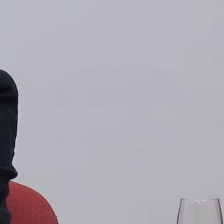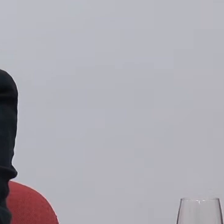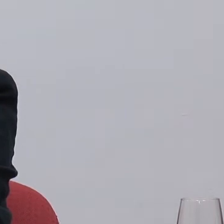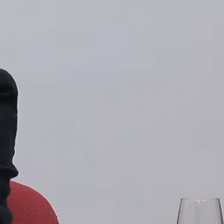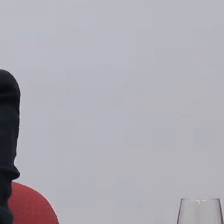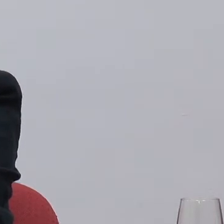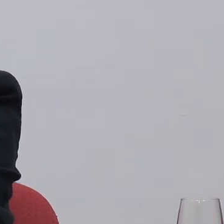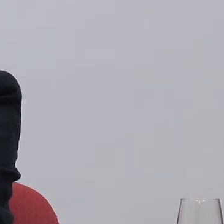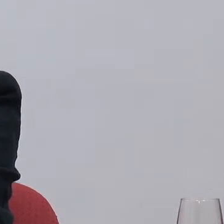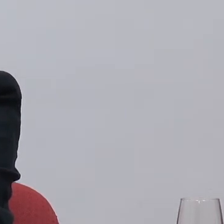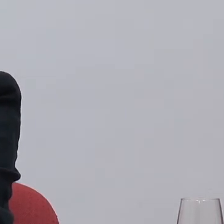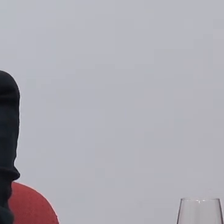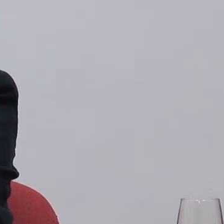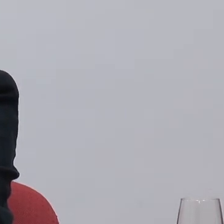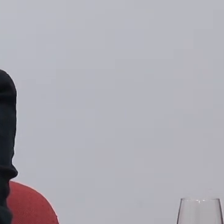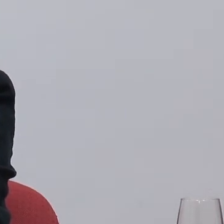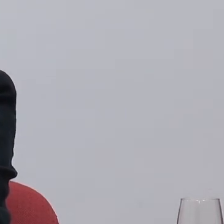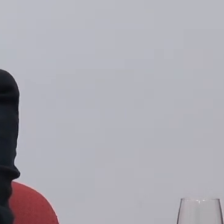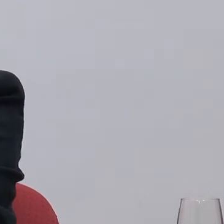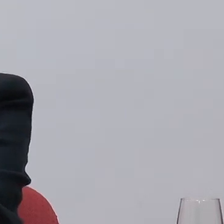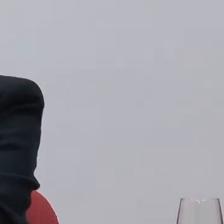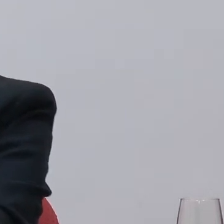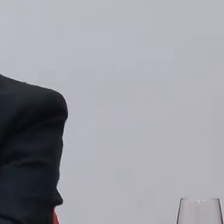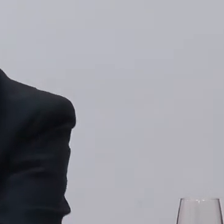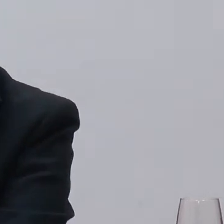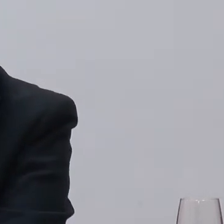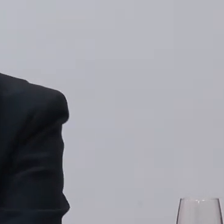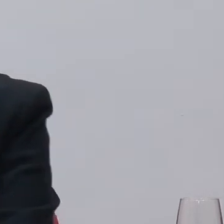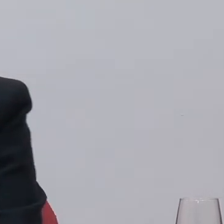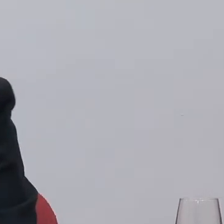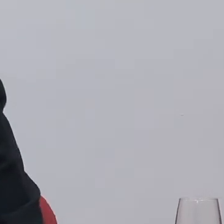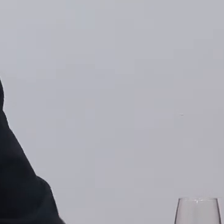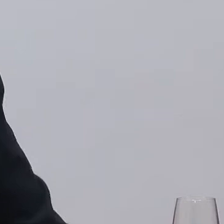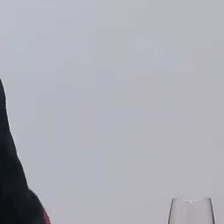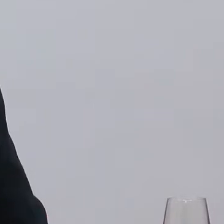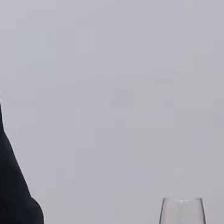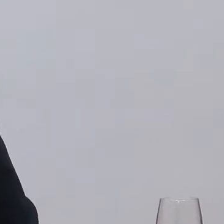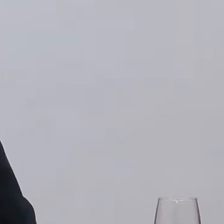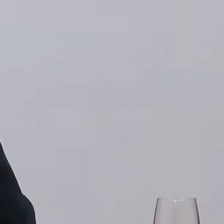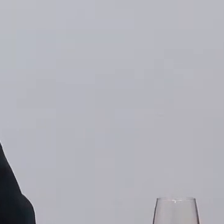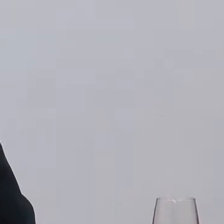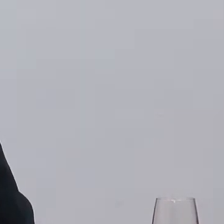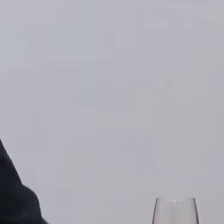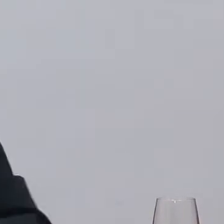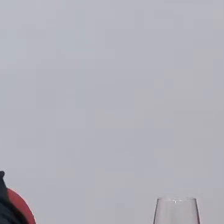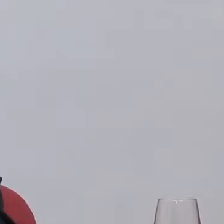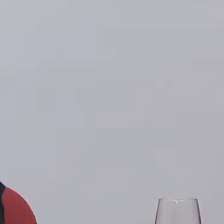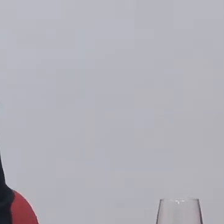esperando que se concierte en plaza. Así que estamos con el mapa. Estamos todavía. Pero ya el tiempo nos impide